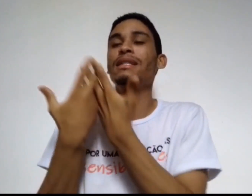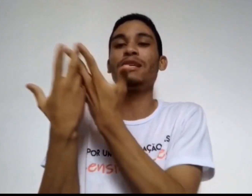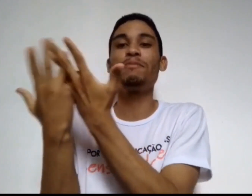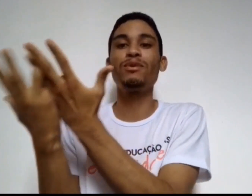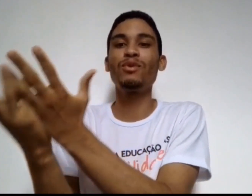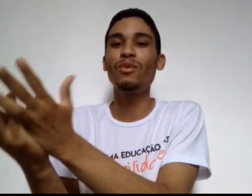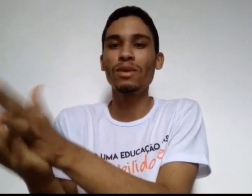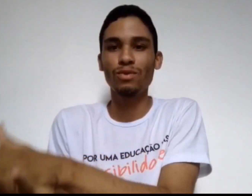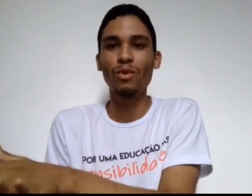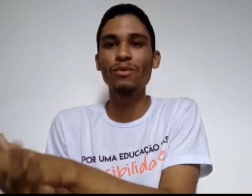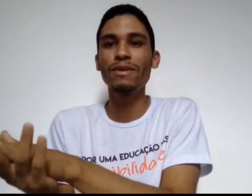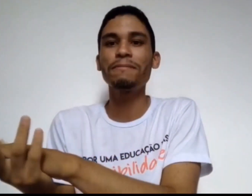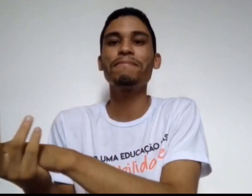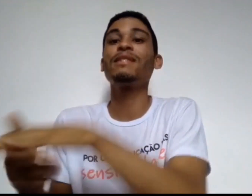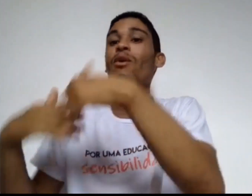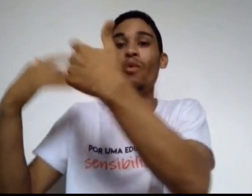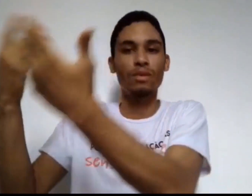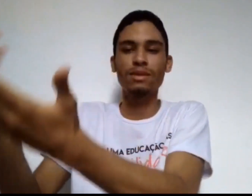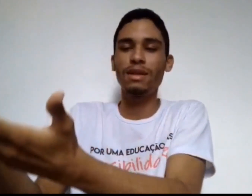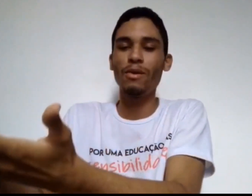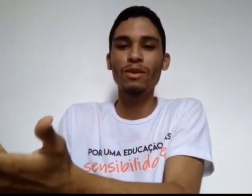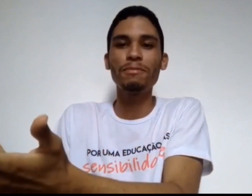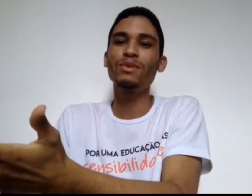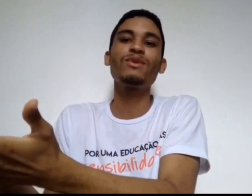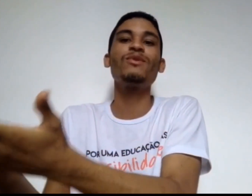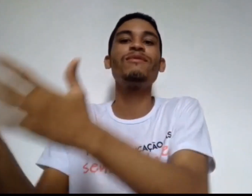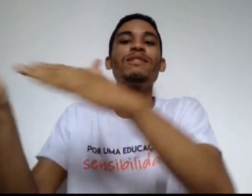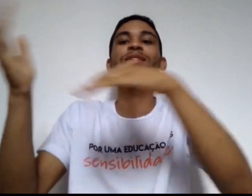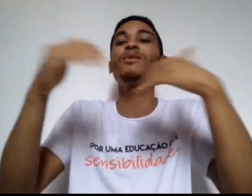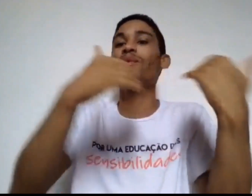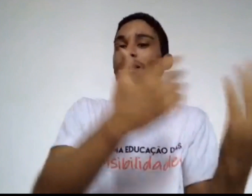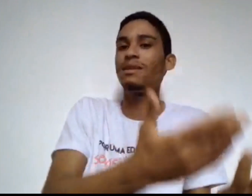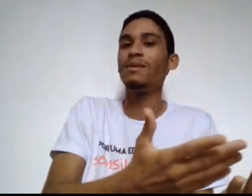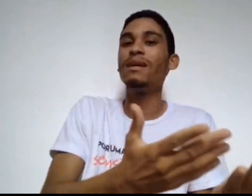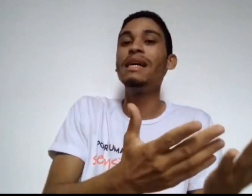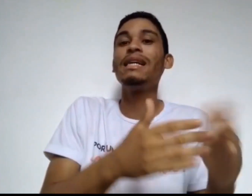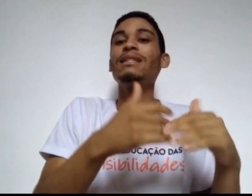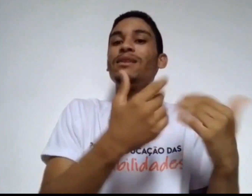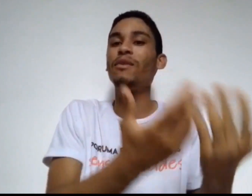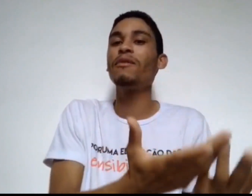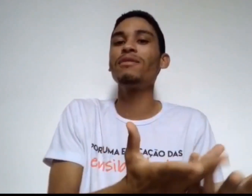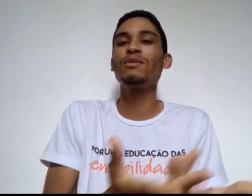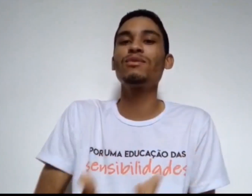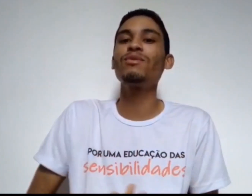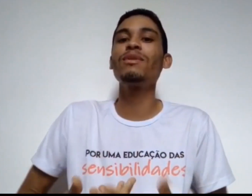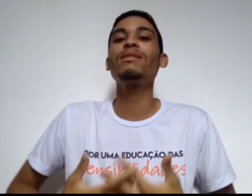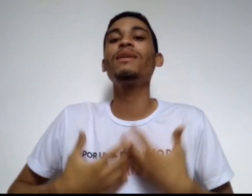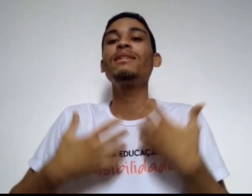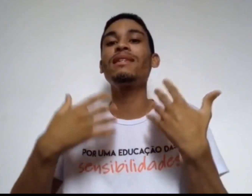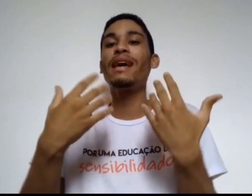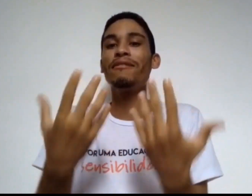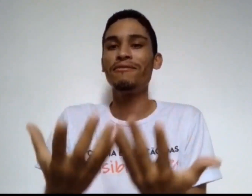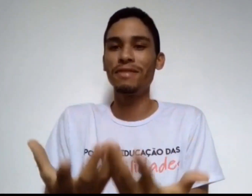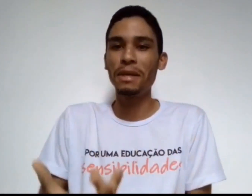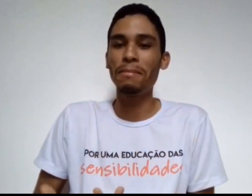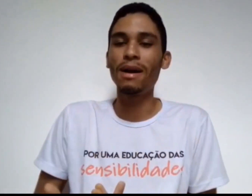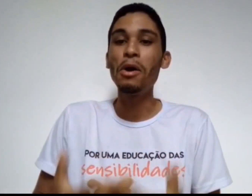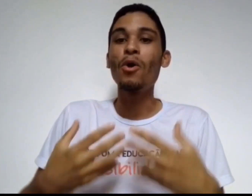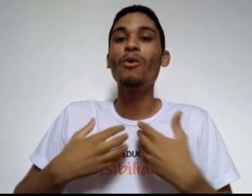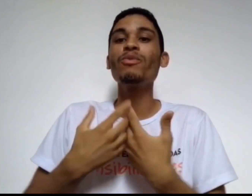que as pessoas ouvem, de que algumas pessoas ouvem, de que outras não. E as que não ouvem são surdas. Então ele se reafirma como um